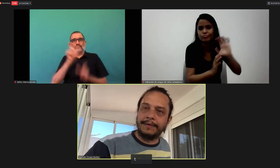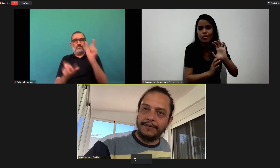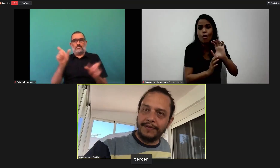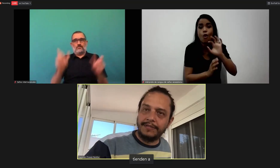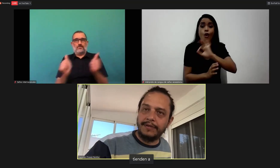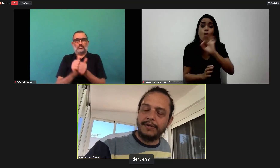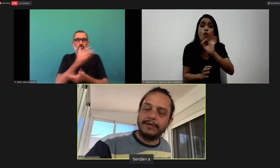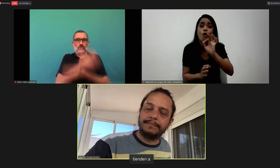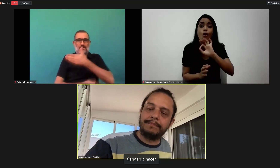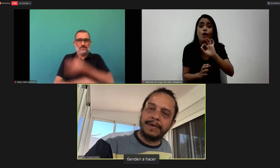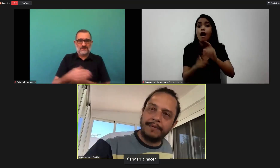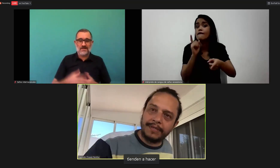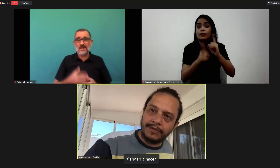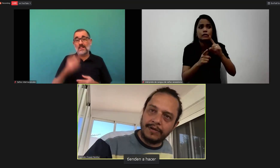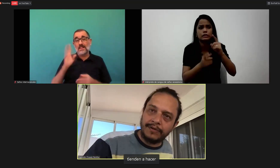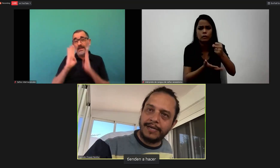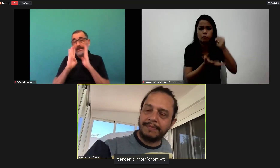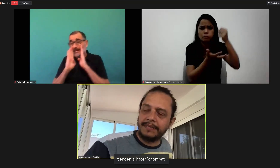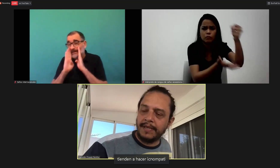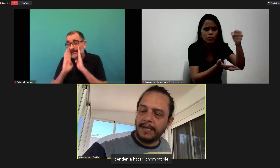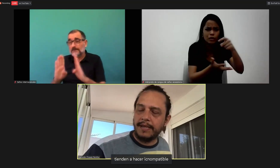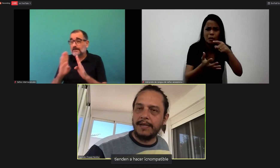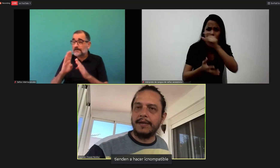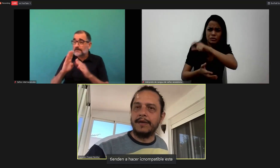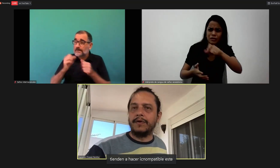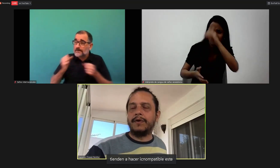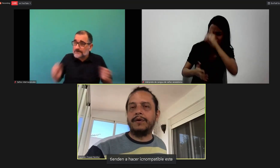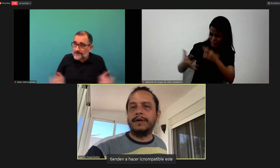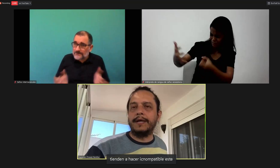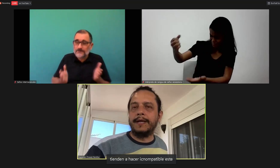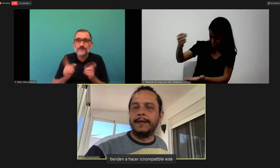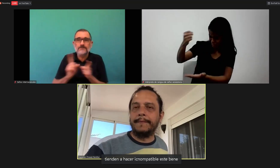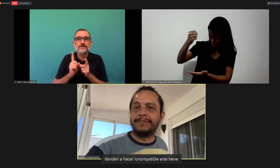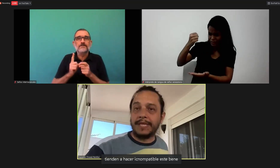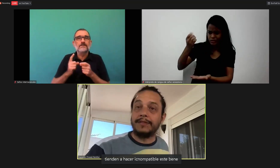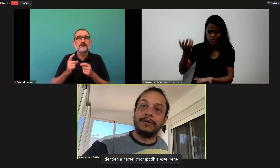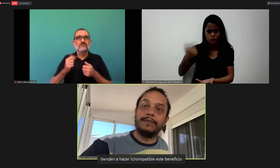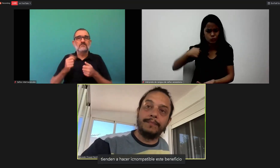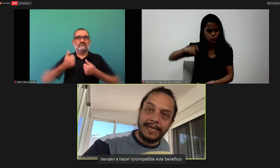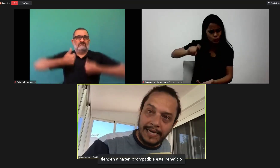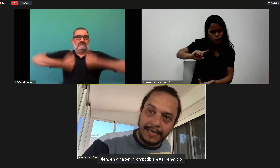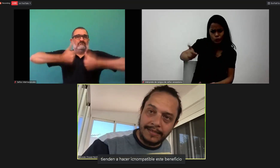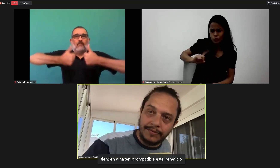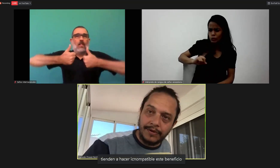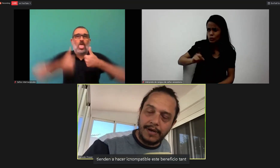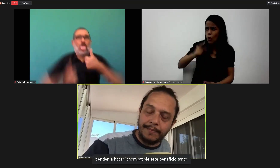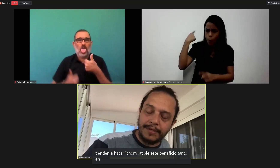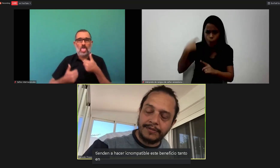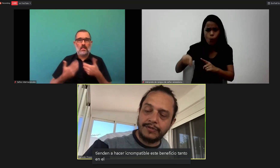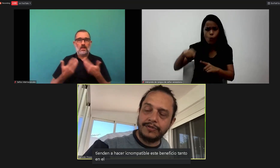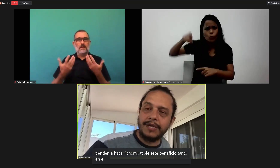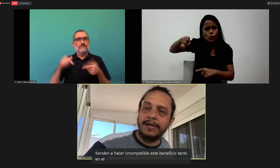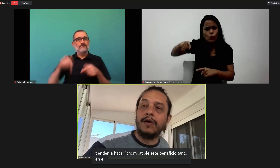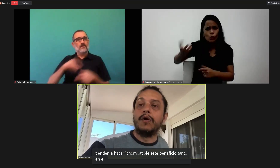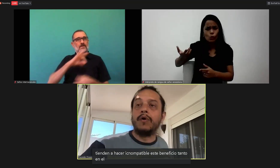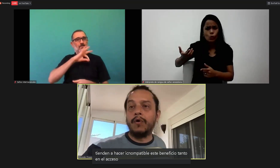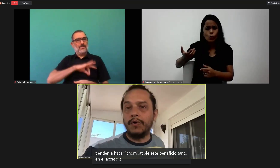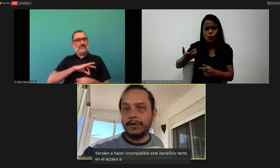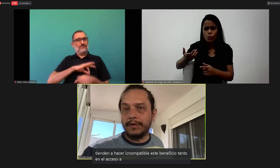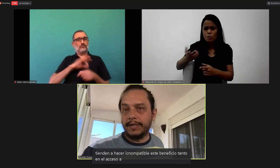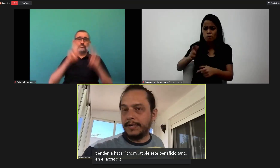incompatible este beneficio para personas con discapacidad con tanto en el acceso a protección